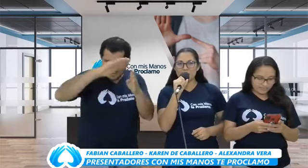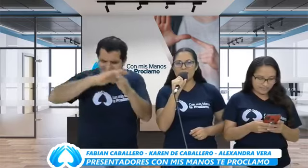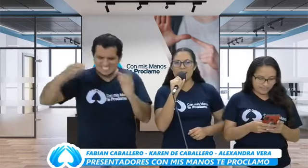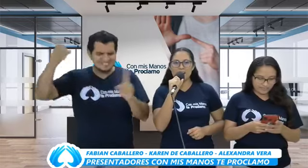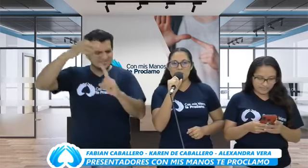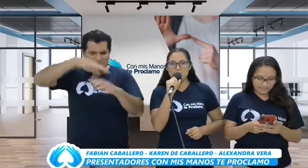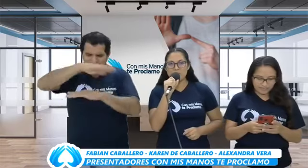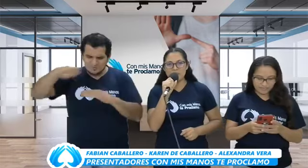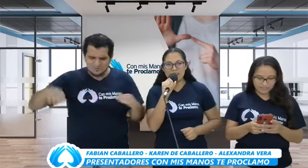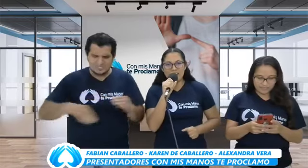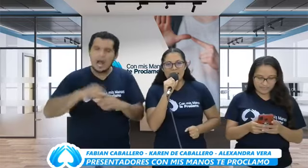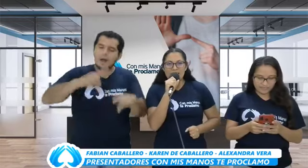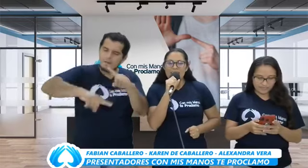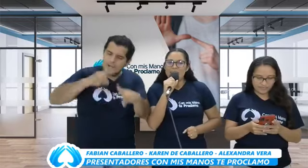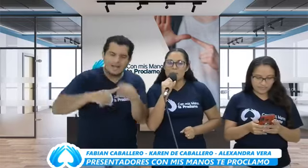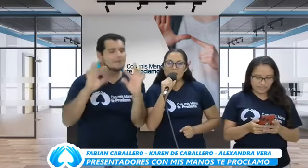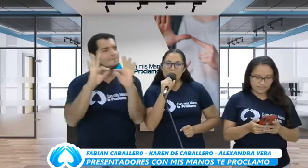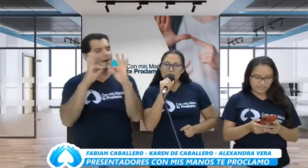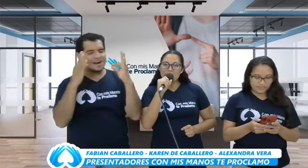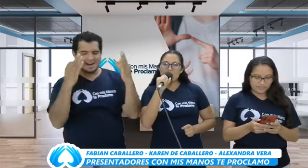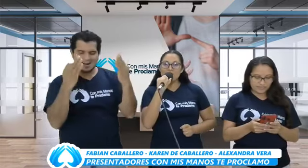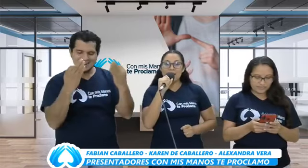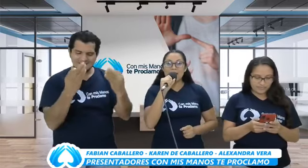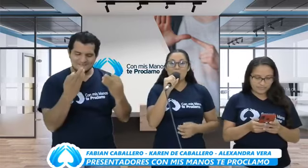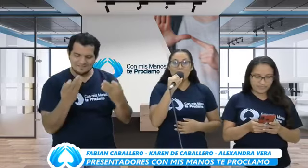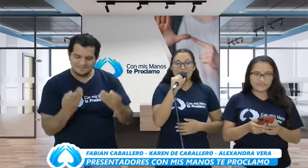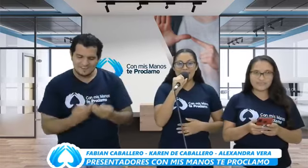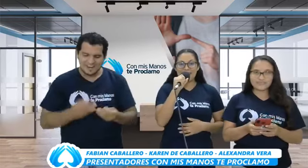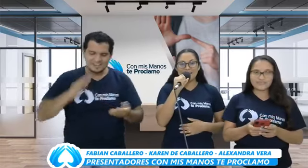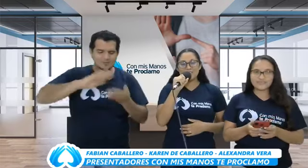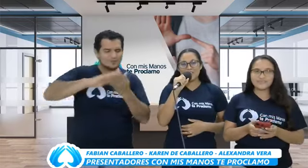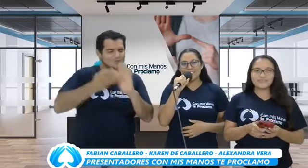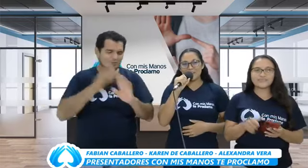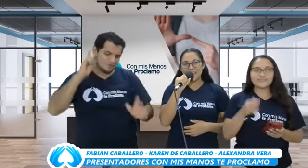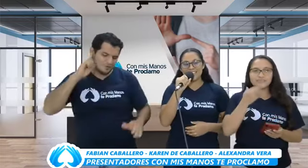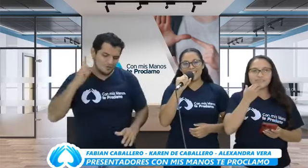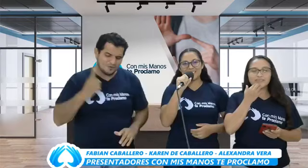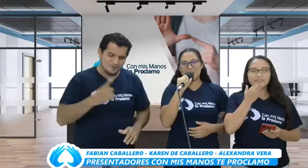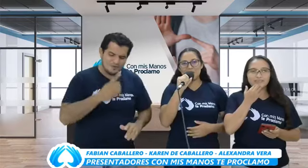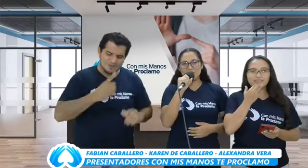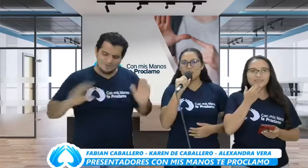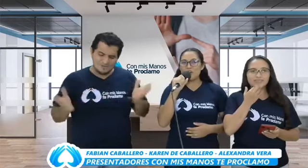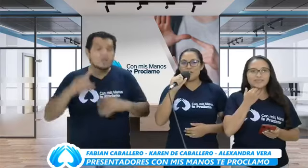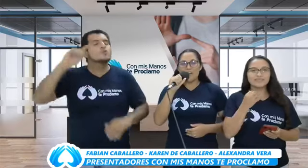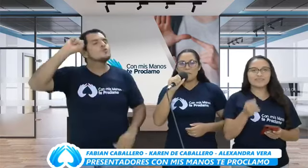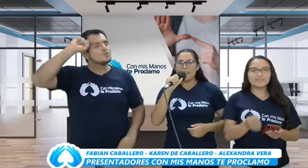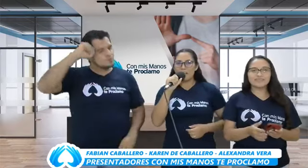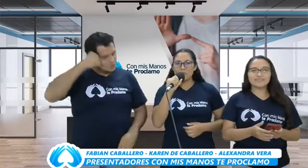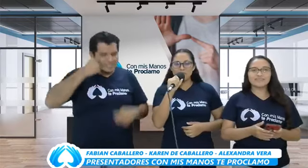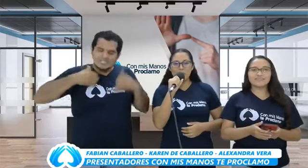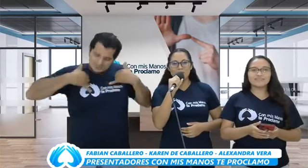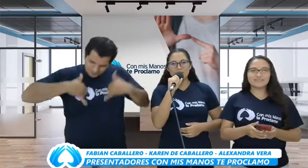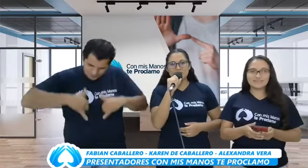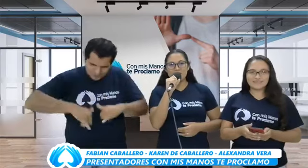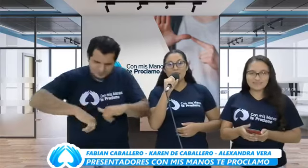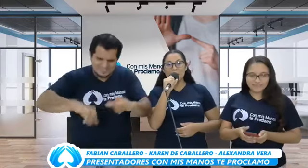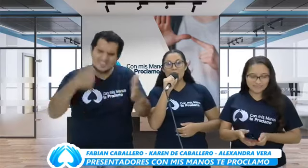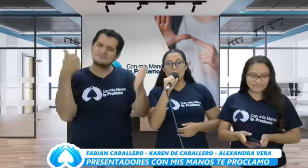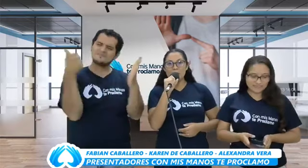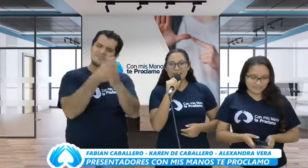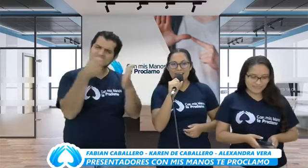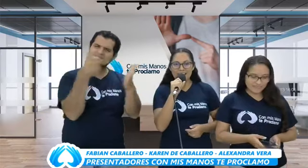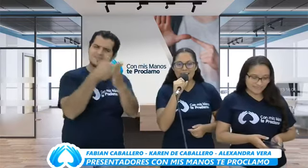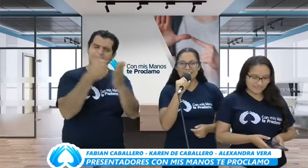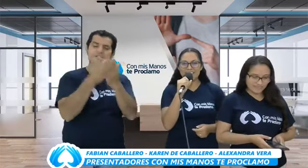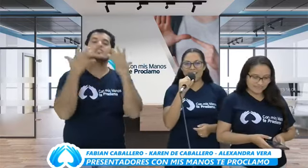Te Proclamo. Les pido a todos hermanos sean compartiendo esta transmisión para que muchas personas